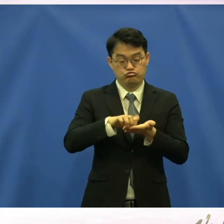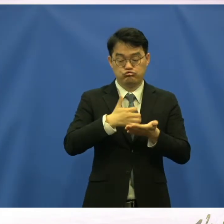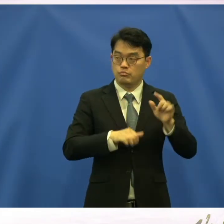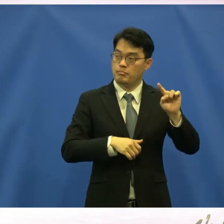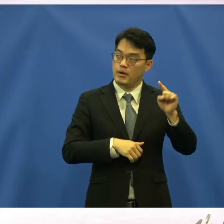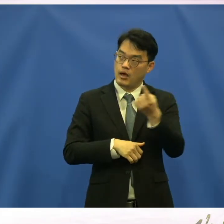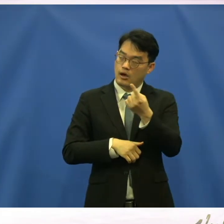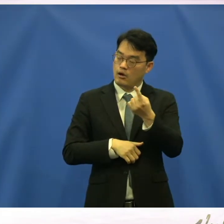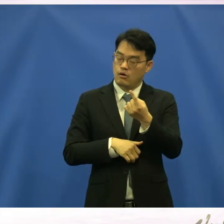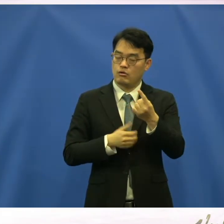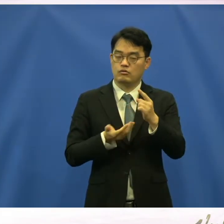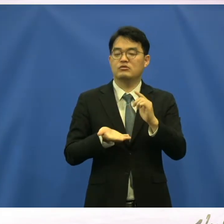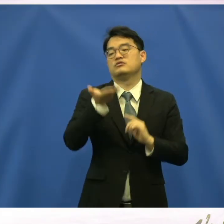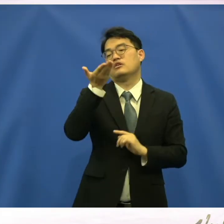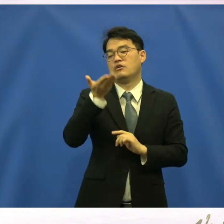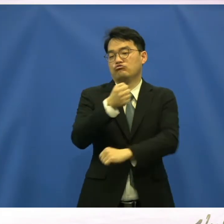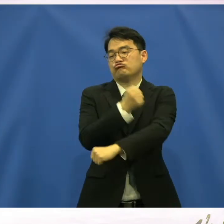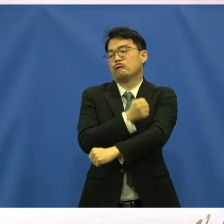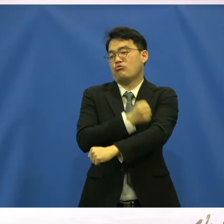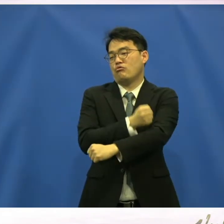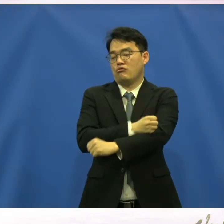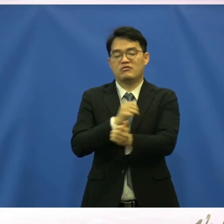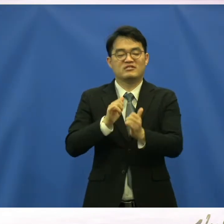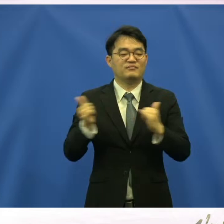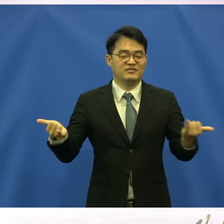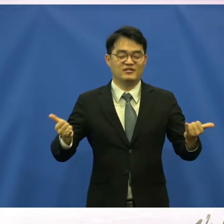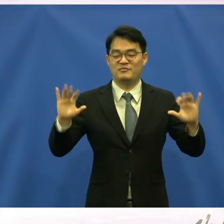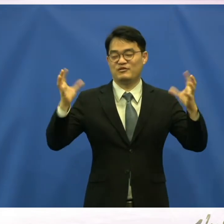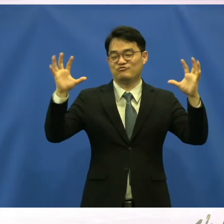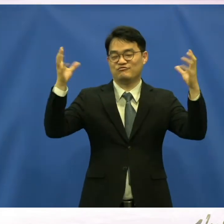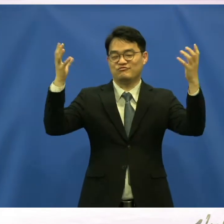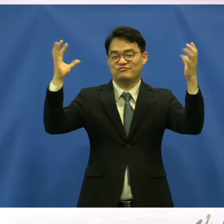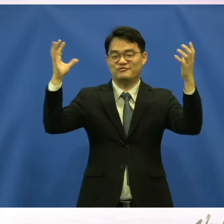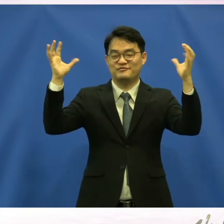너무 수고하셨어요. 그분들 수고하셨는데 박수 한번